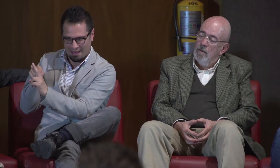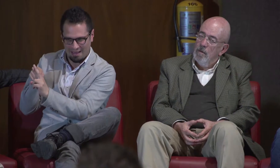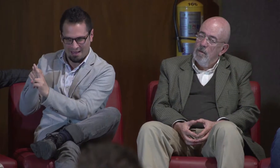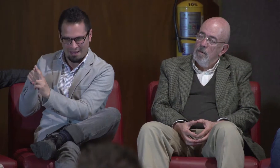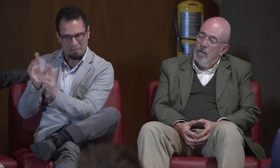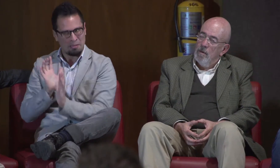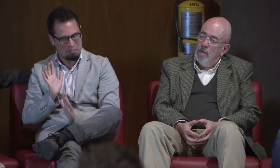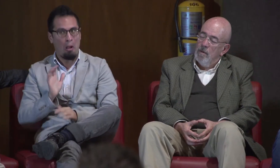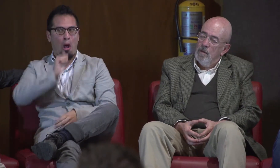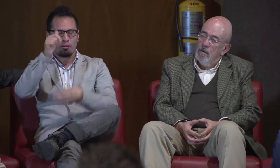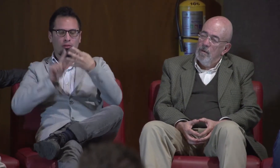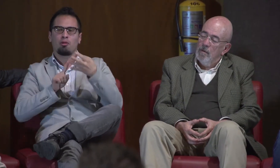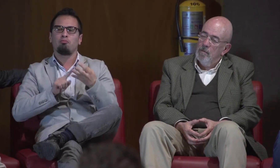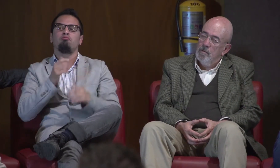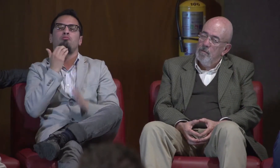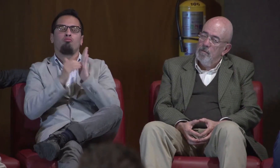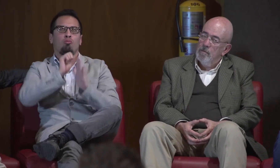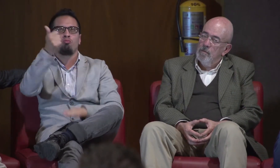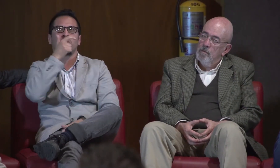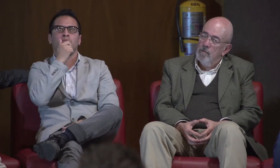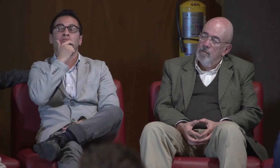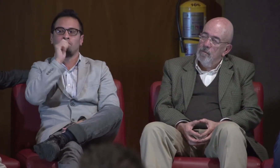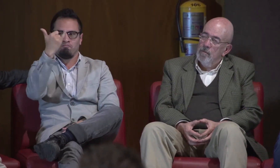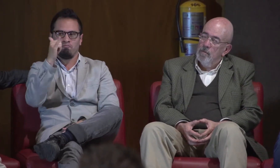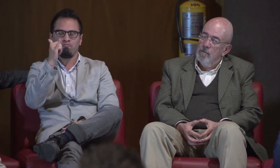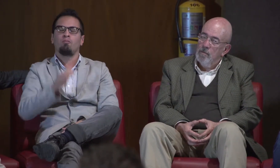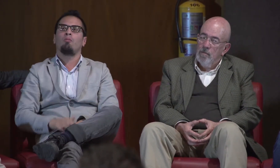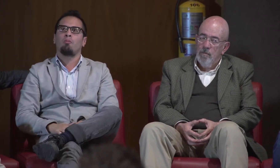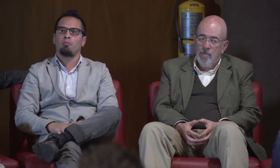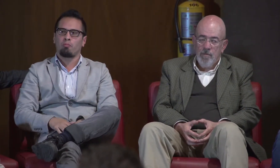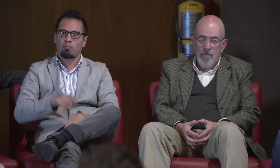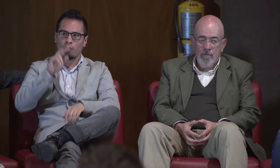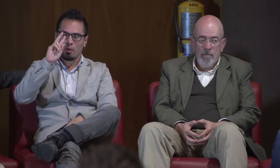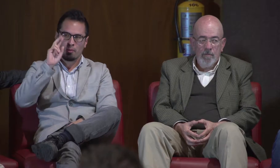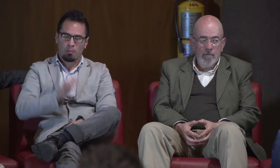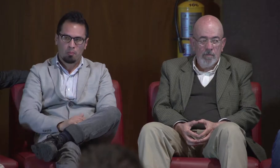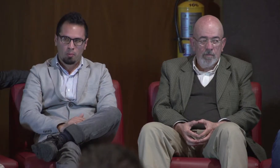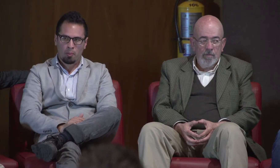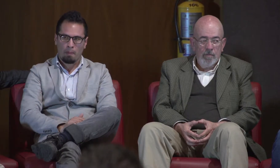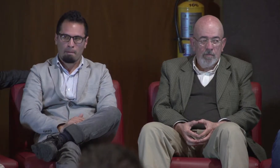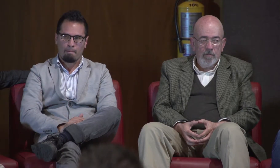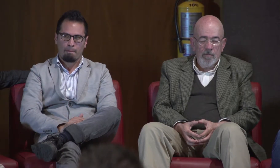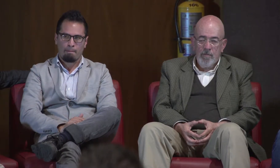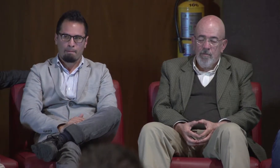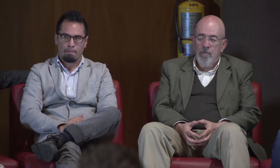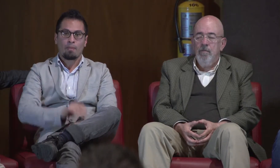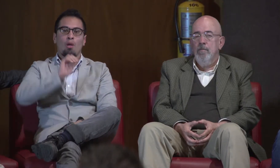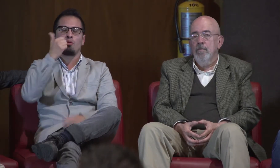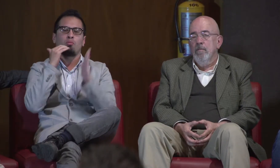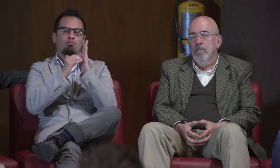utilizando la seña específicamente para esa situación de reconocimiento, sería la seña que aplica para la